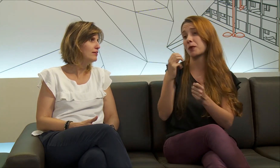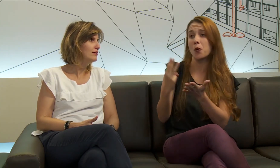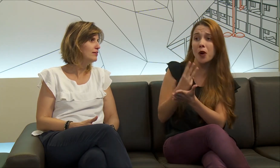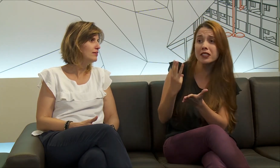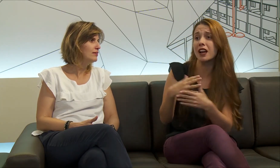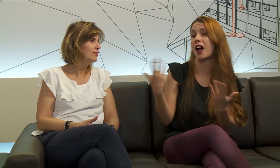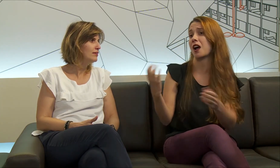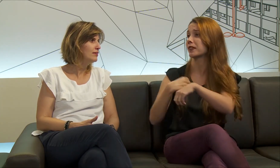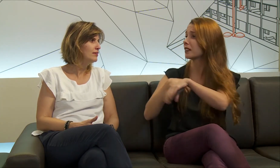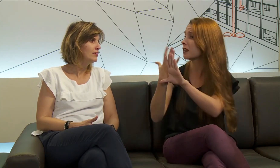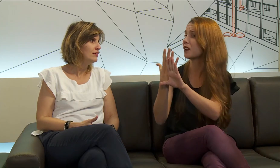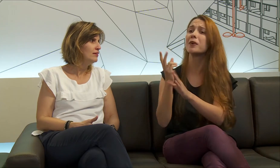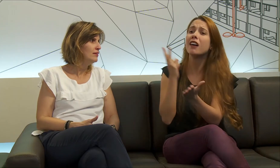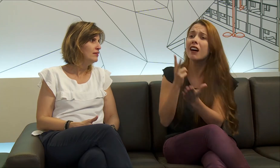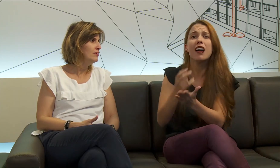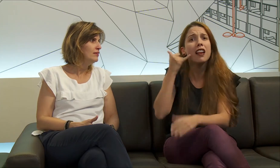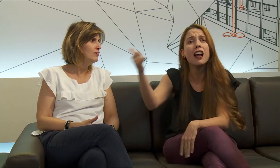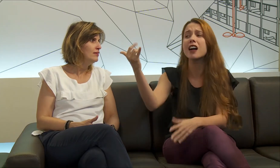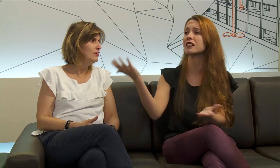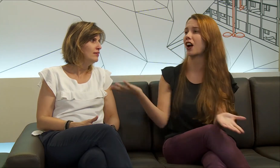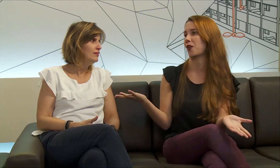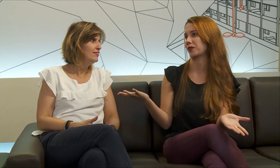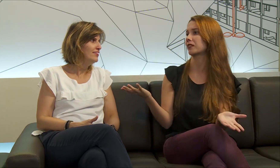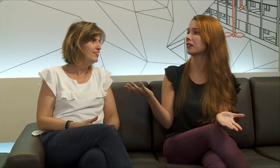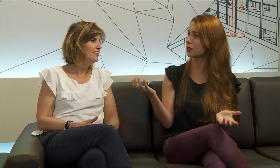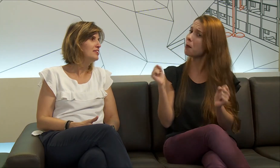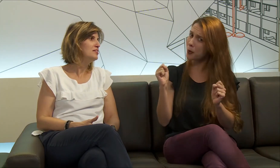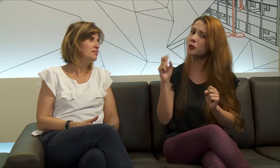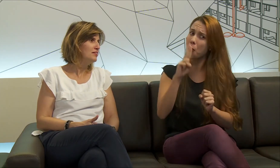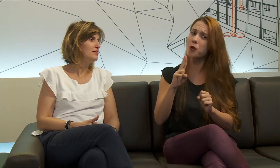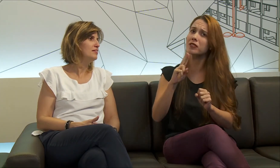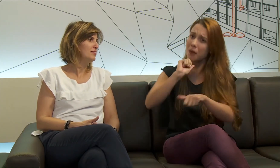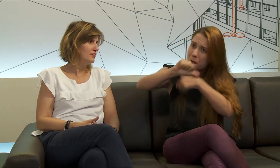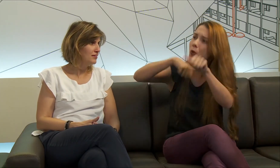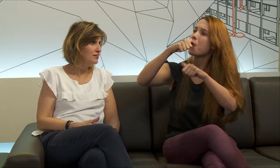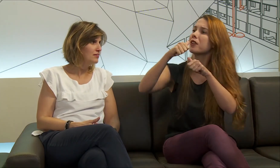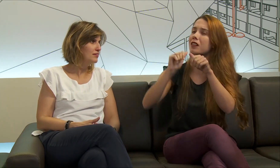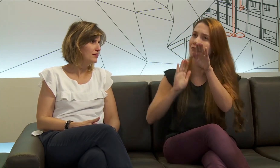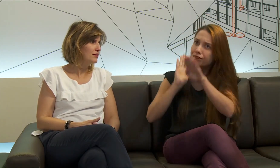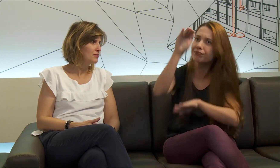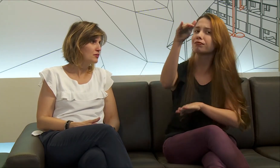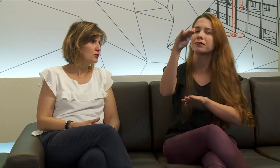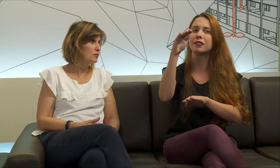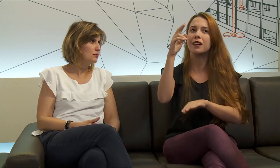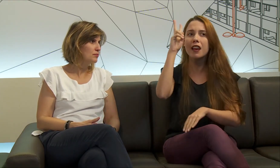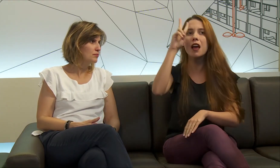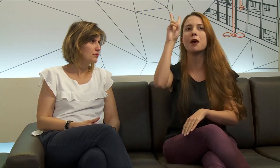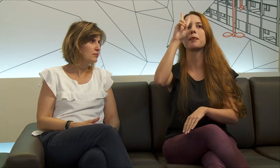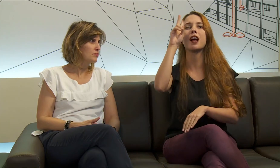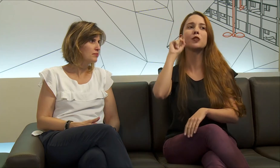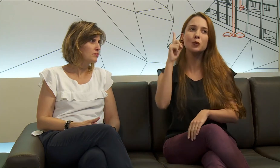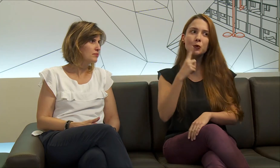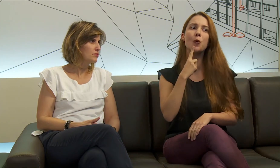pessoas surdas, por exemplo, através do WhatsApp, mas mesmo assim a cultura de que a ligação é mais